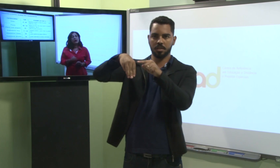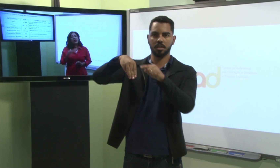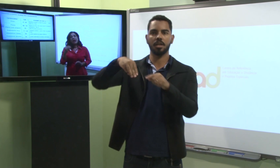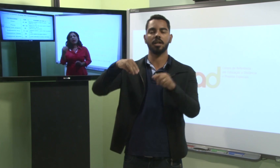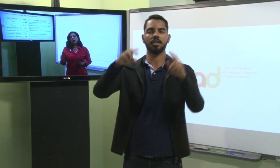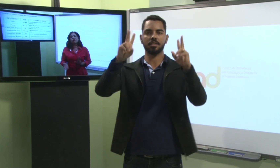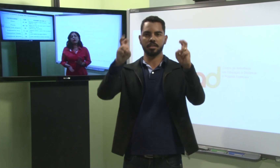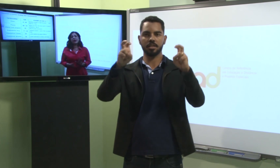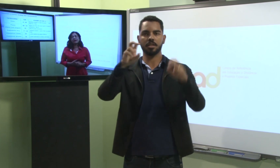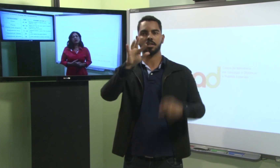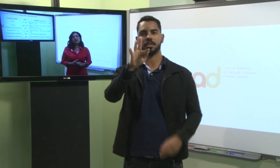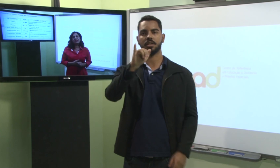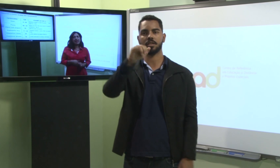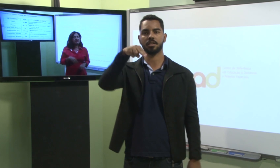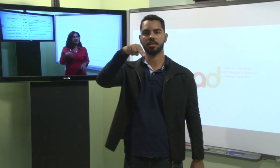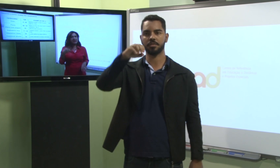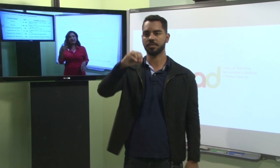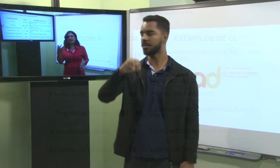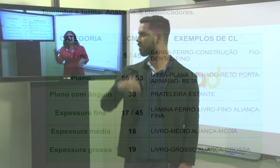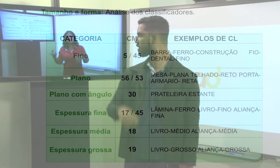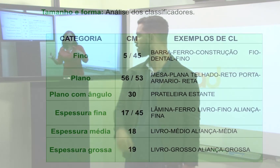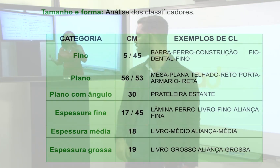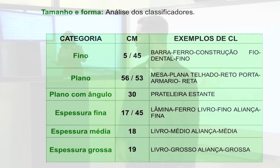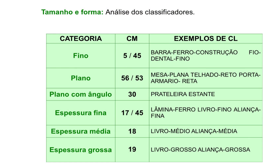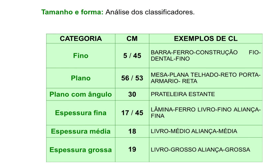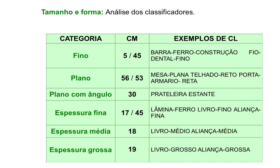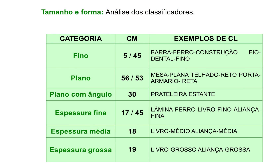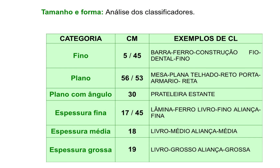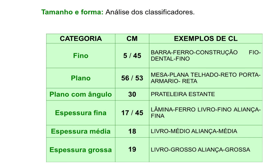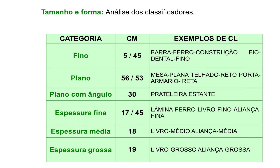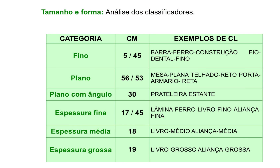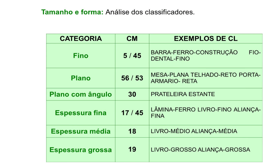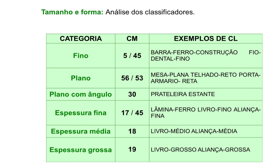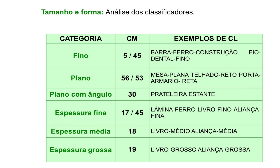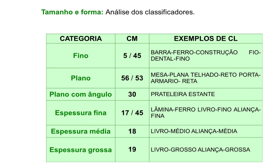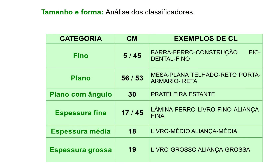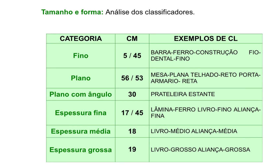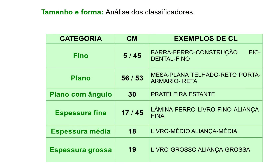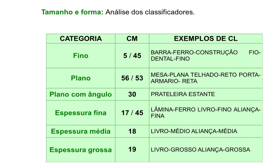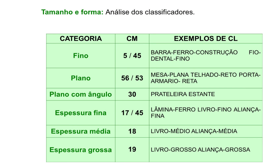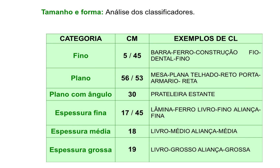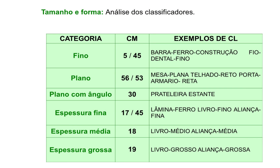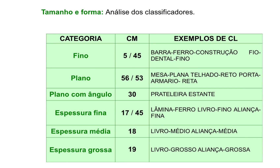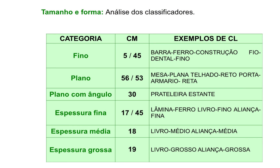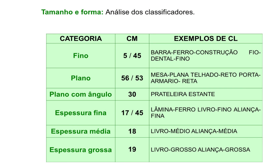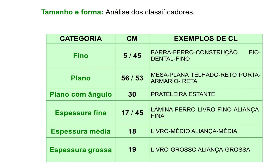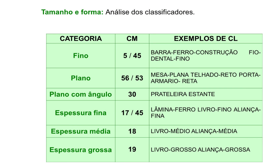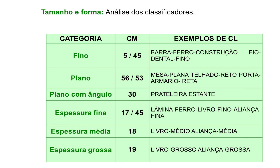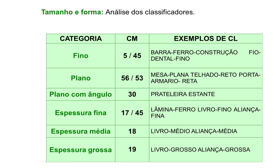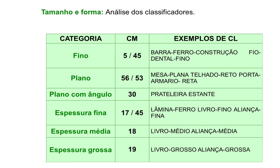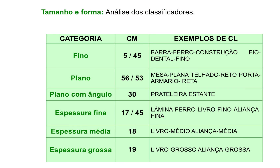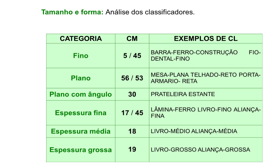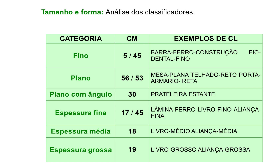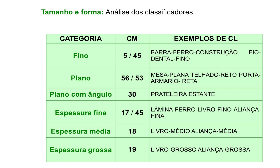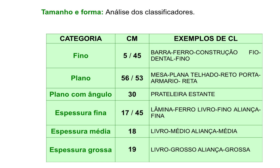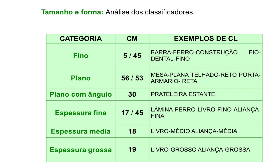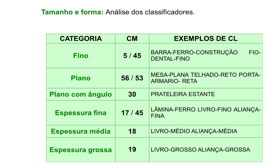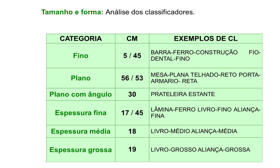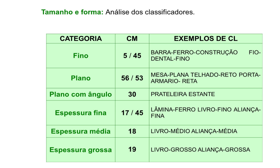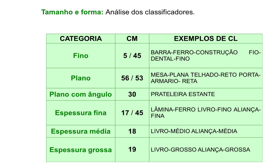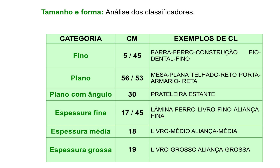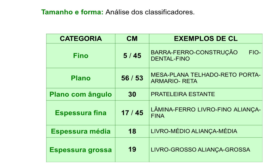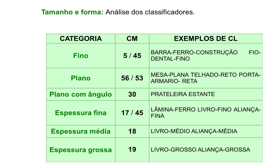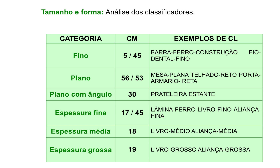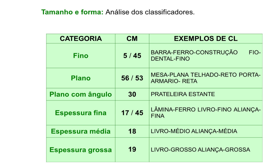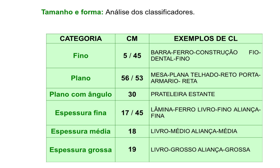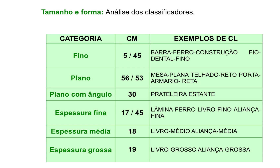fino, que a configuração utilizada seria a 5 a 45, e como exemplo de representação aí podemos ter uma barra de ferro de